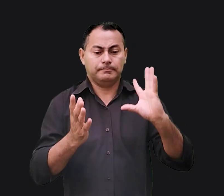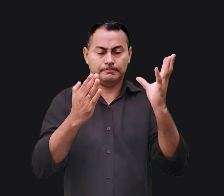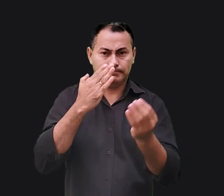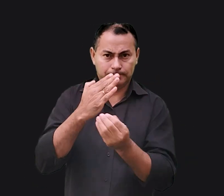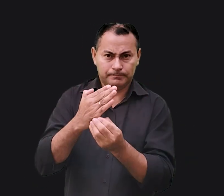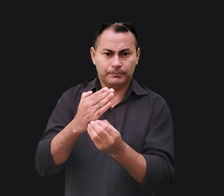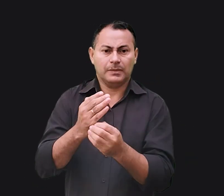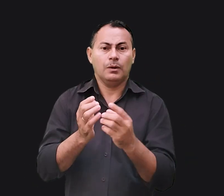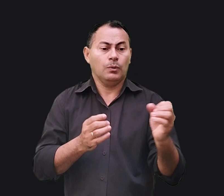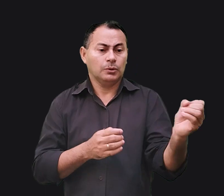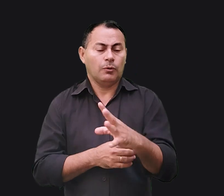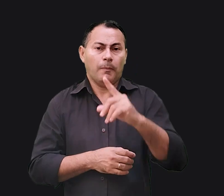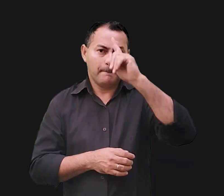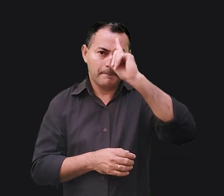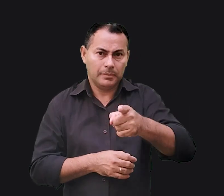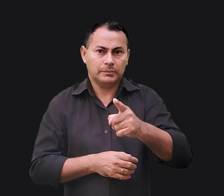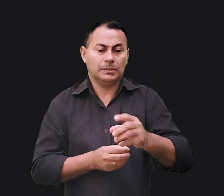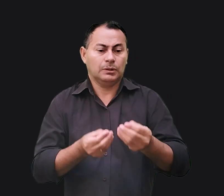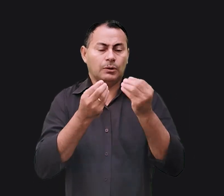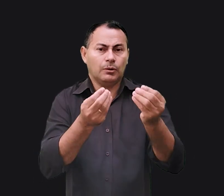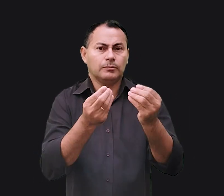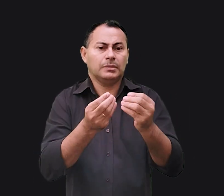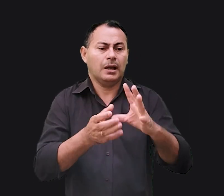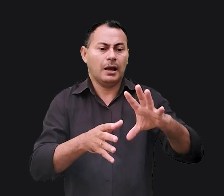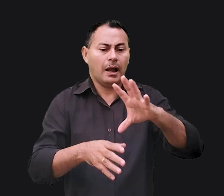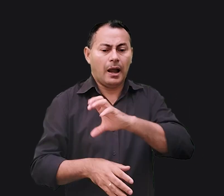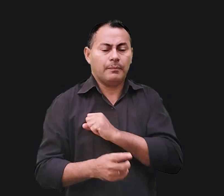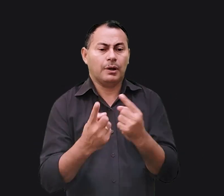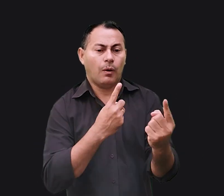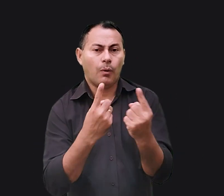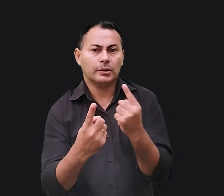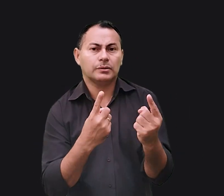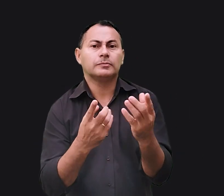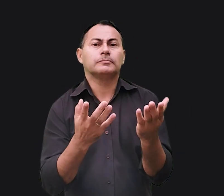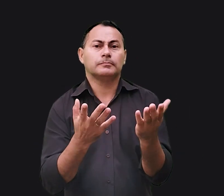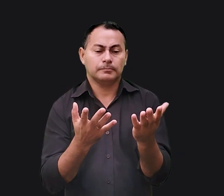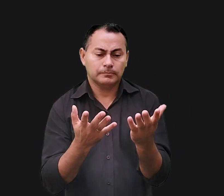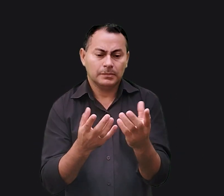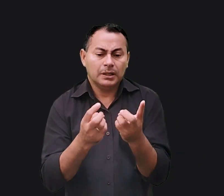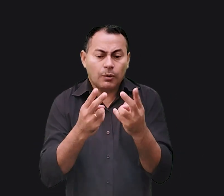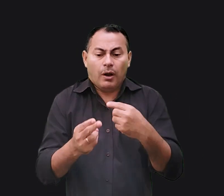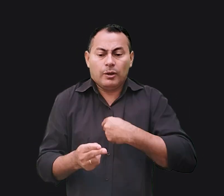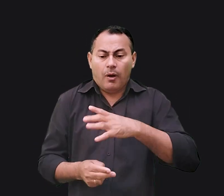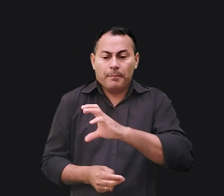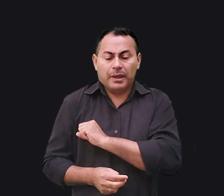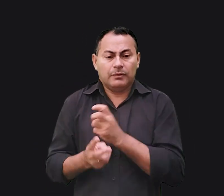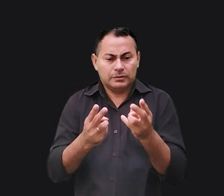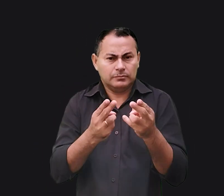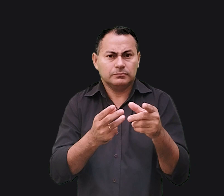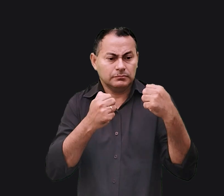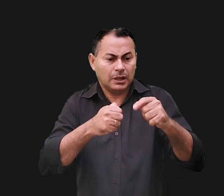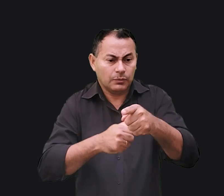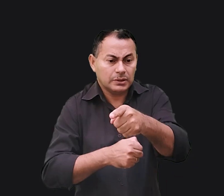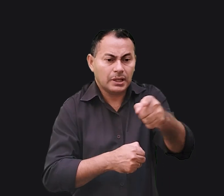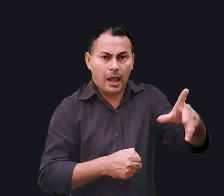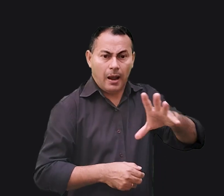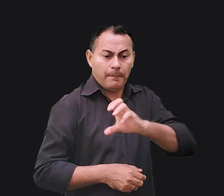acrescentou: Um novo mandamento lhes dou: amem-se uns aos outros. Como eu os amei, vocês devem amar-se uns